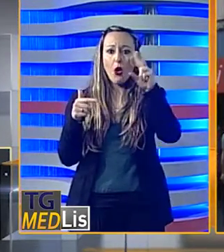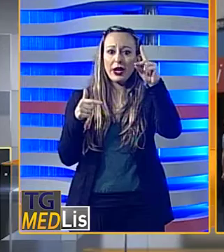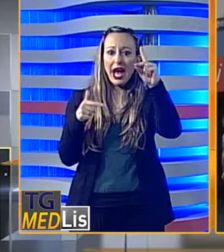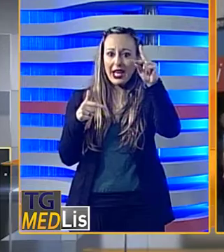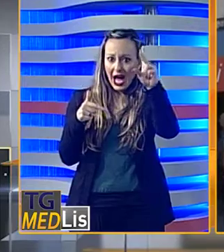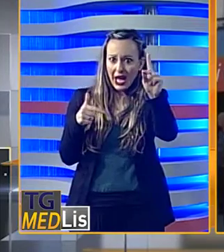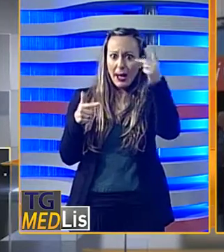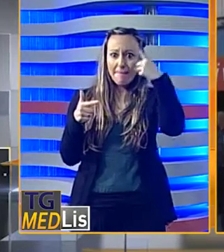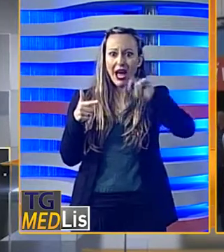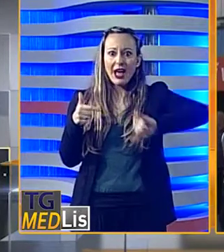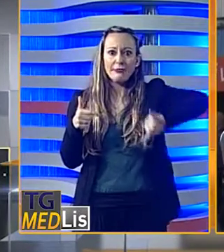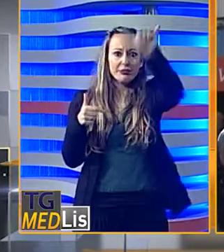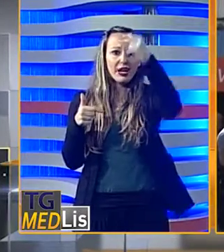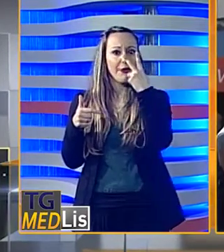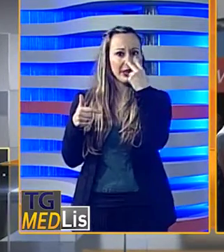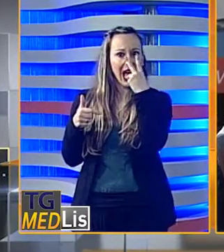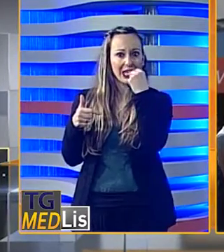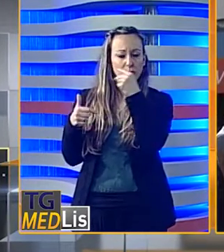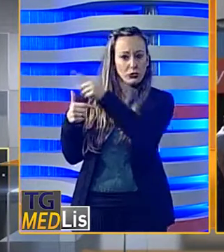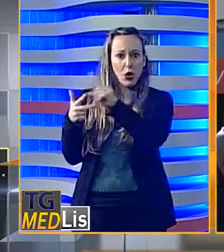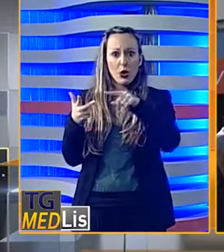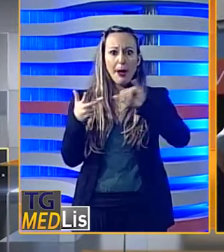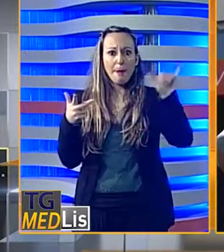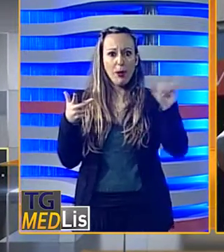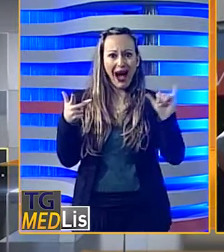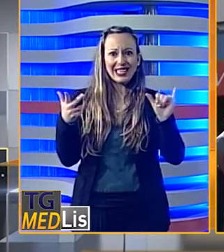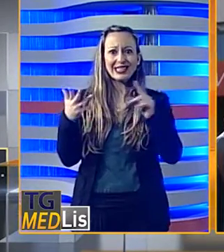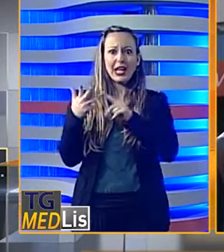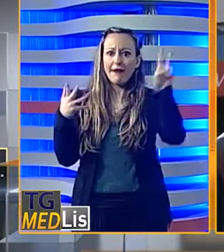anche voli Alitalia e EasyJet per Milano-Malpensa.